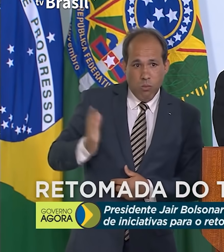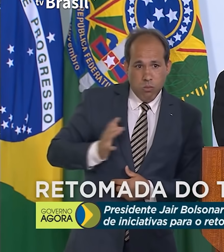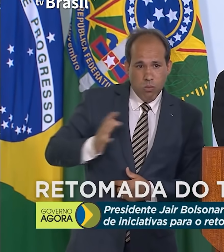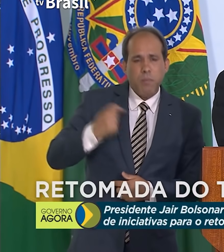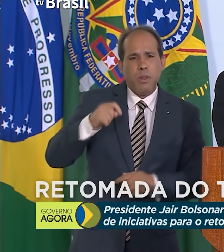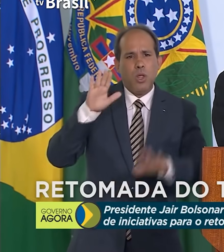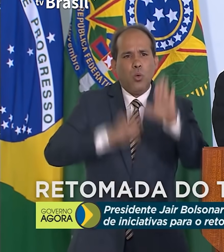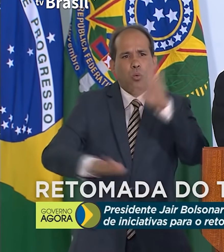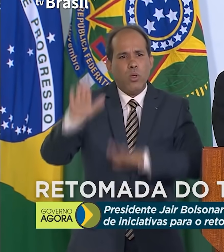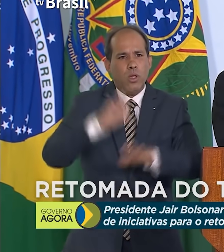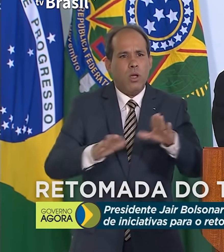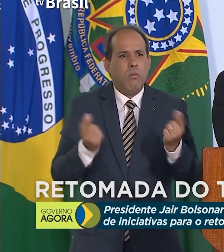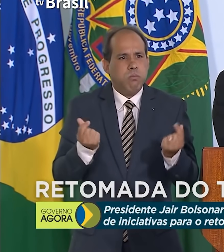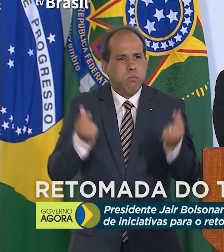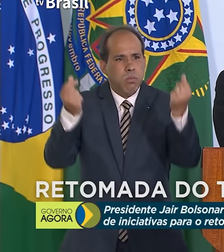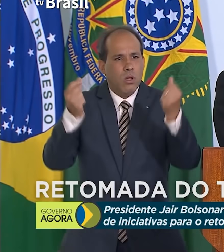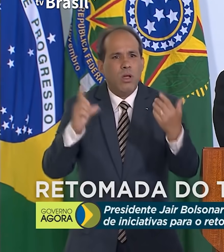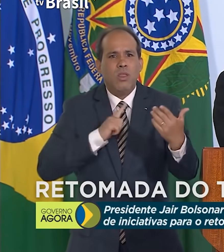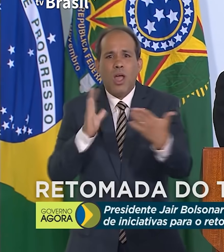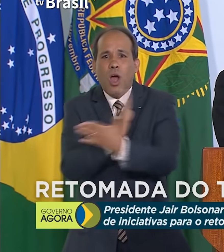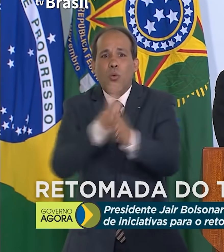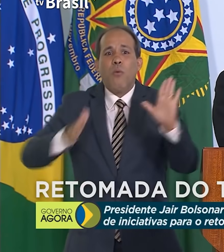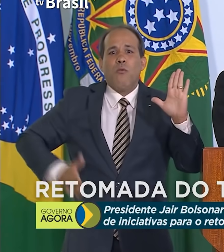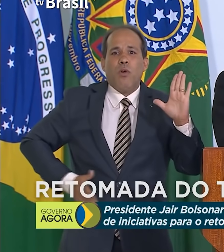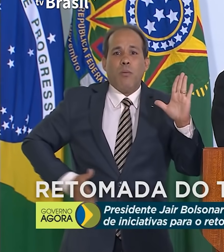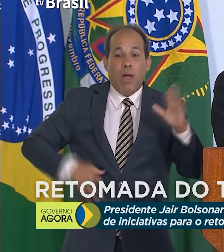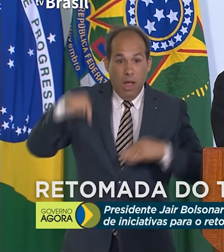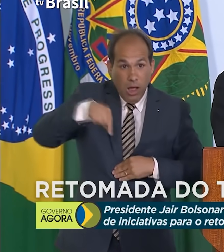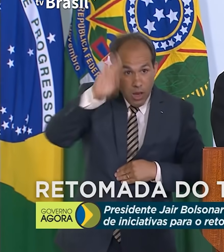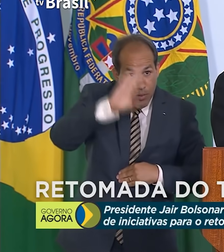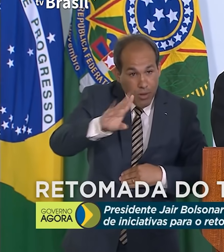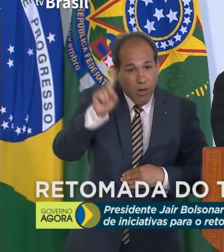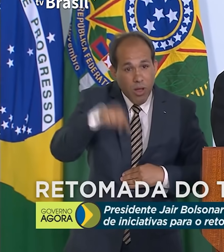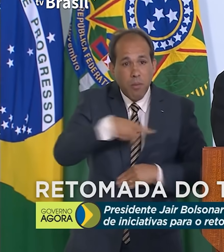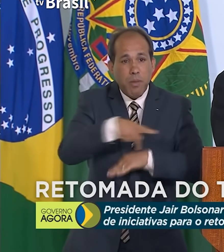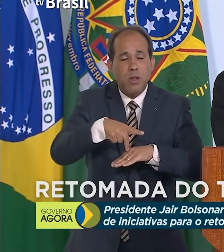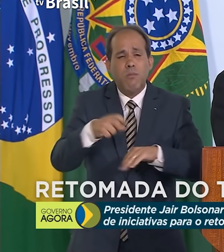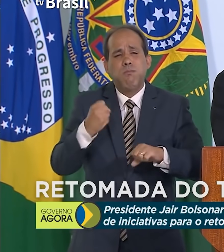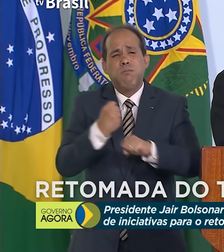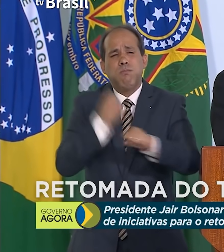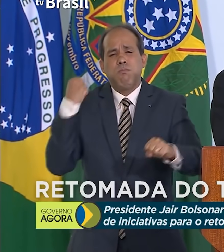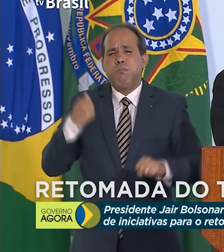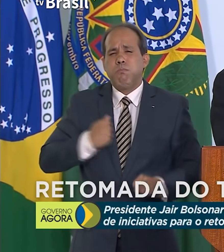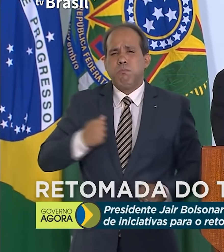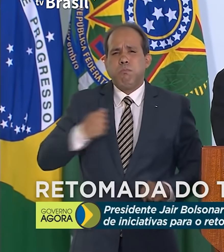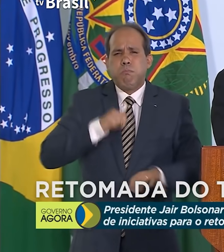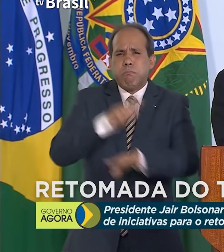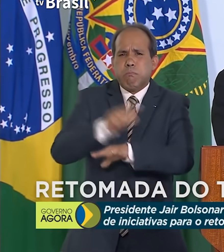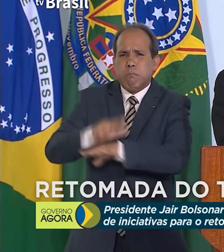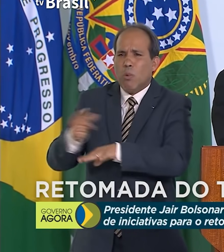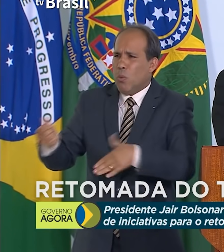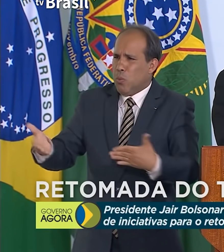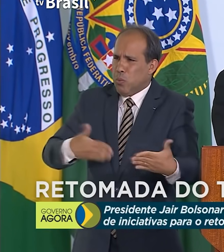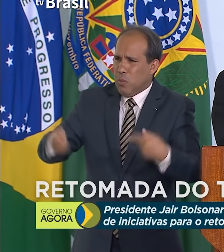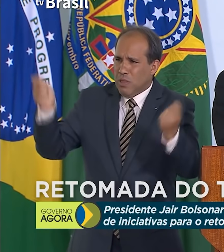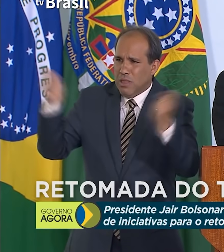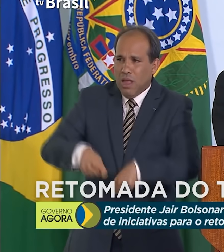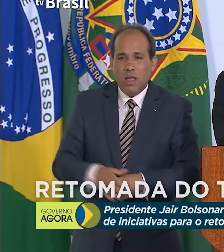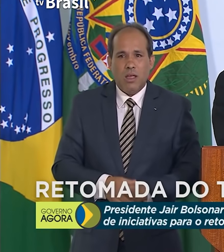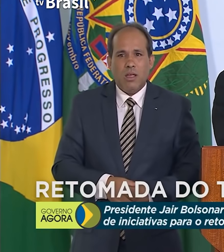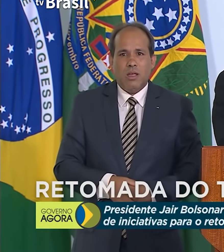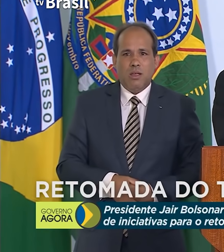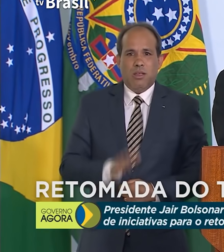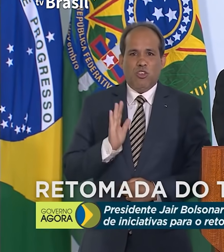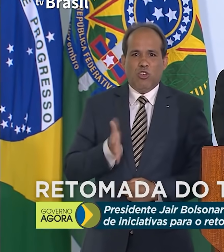ele tem que tomar cuidado só riqueza eu tá cheio de malandro é o Brasil o país riquíssimo a assistir Uma pouco é um